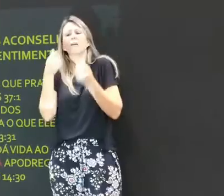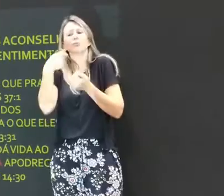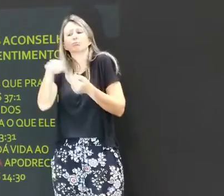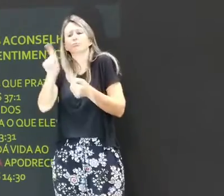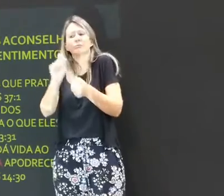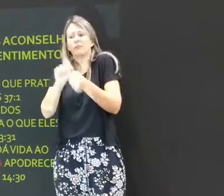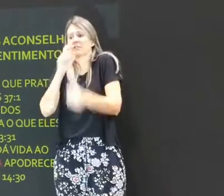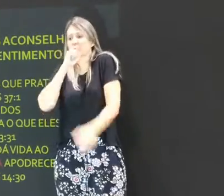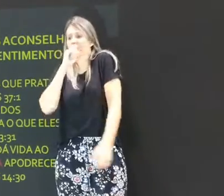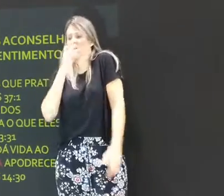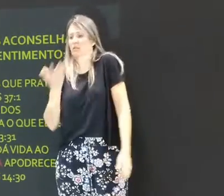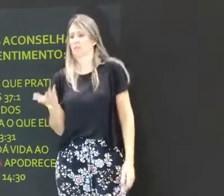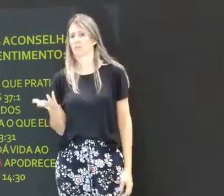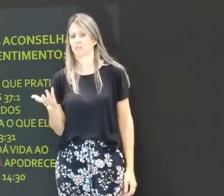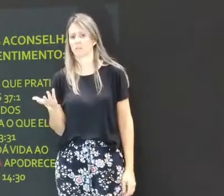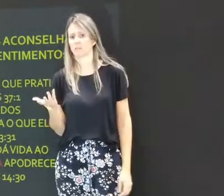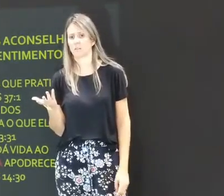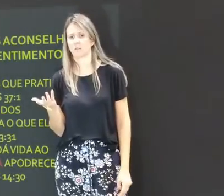Então não precisa fazer o que elas fazem.